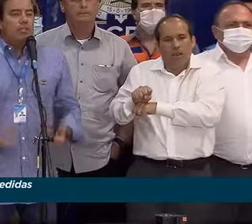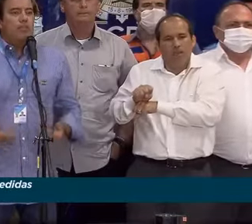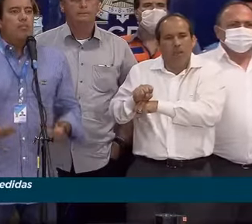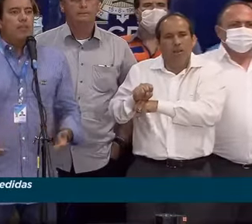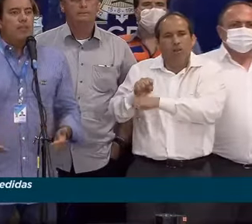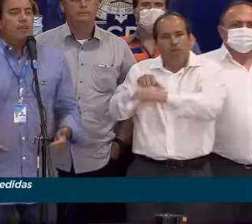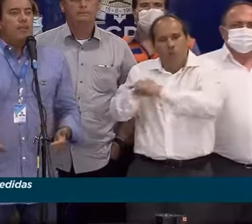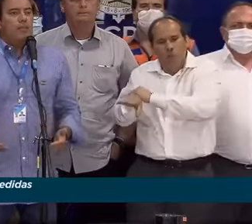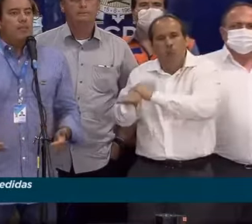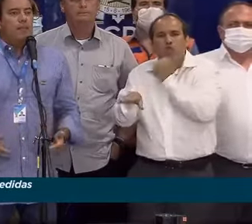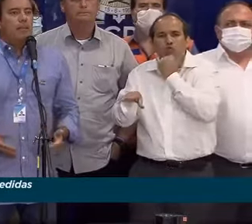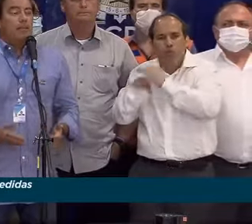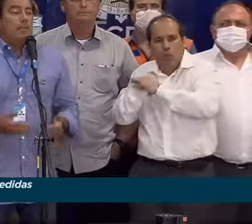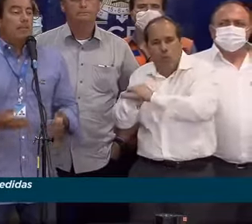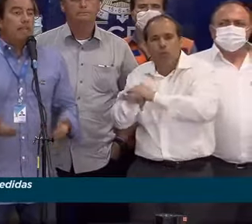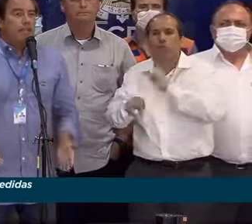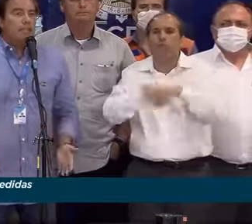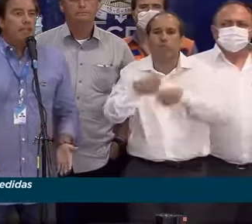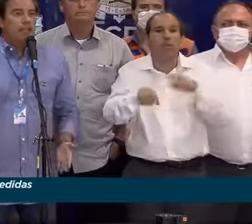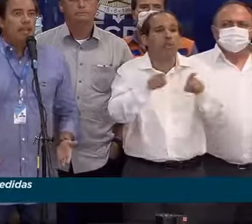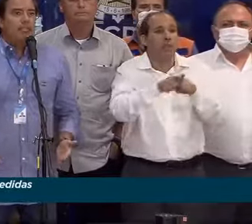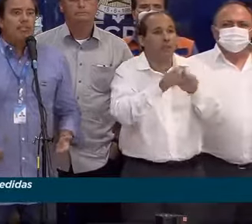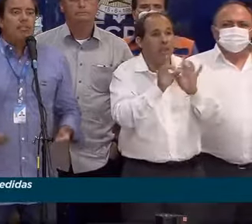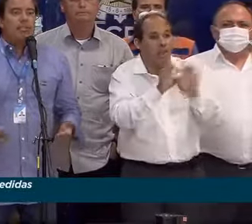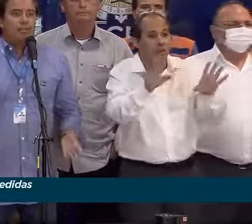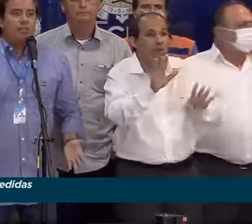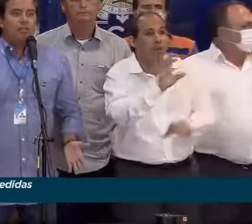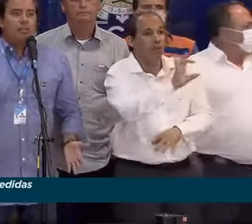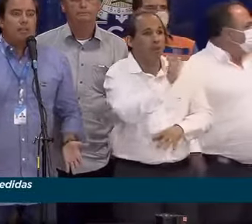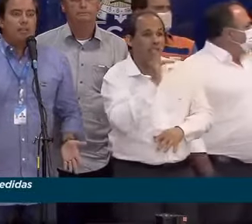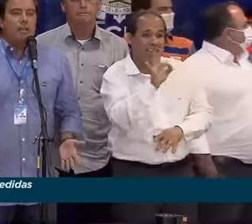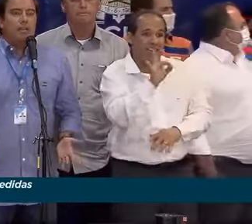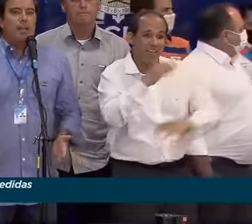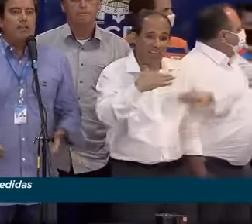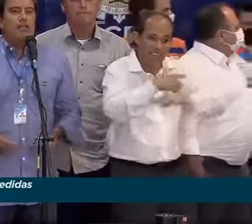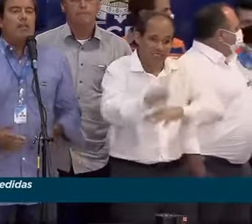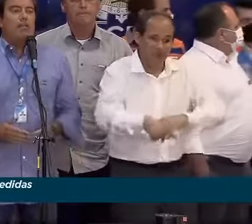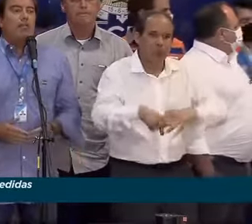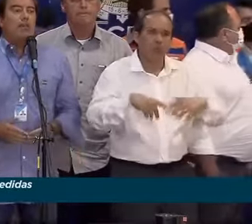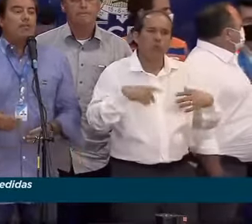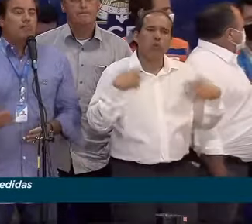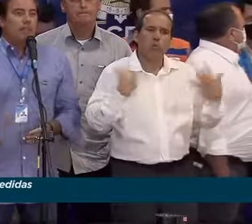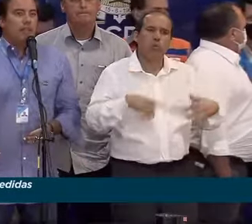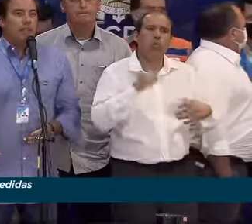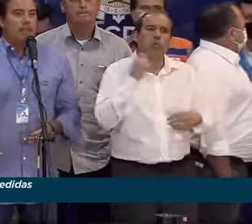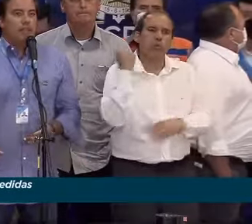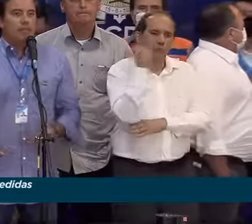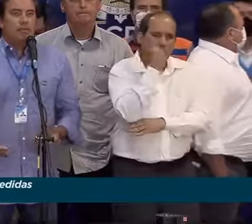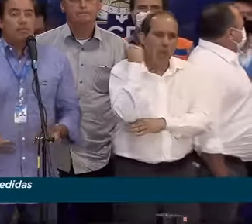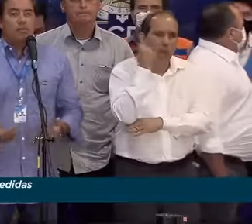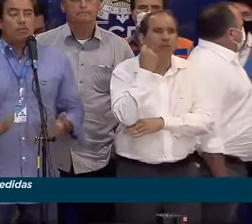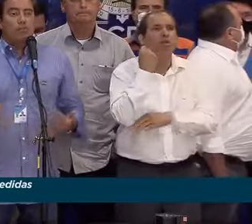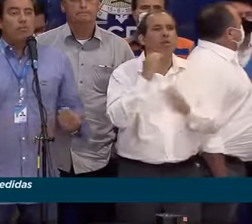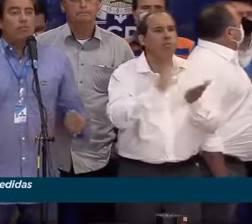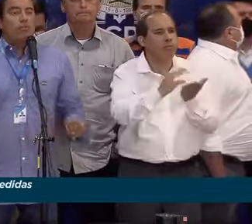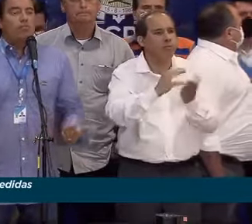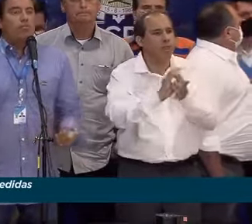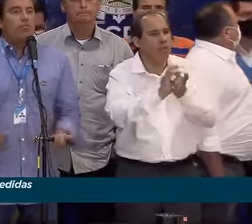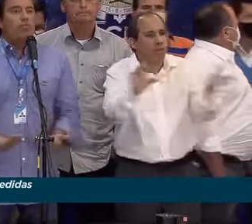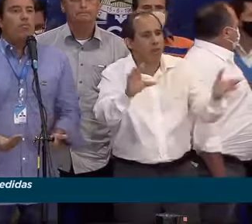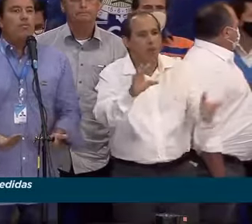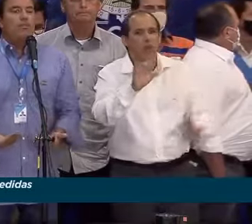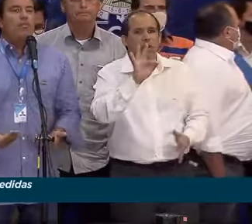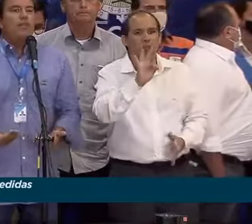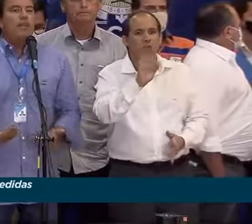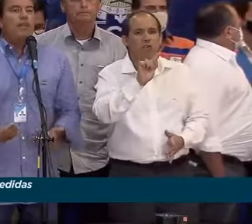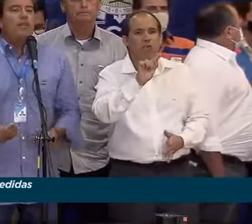que estamos liberando também para as 10 cidades que estão em estado de calamidade o FGTS. Isso é um esforço